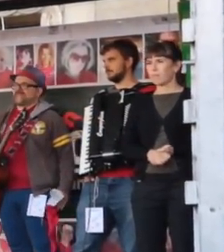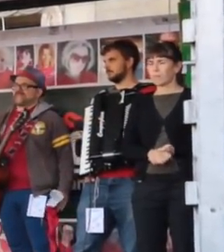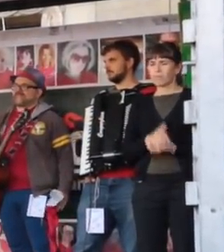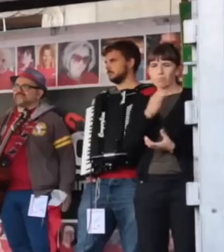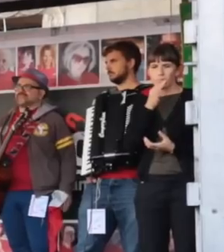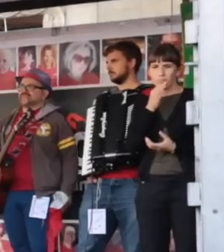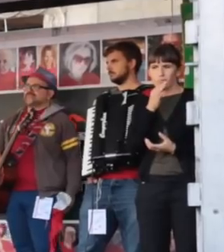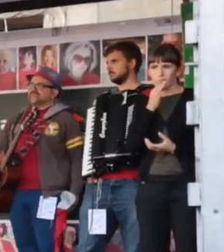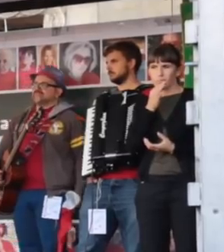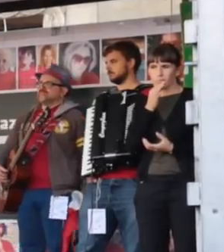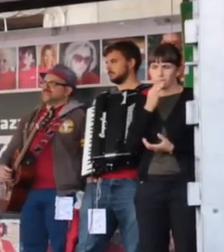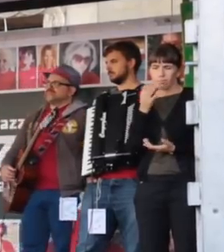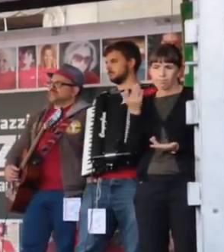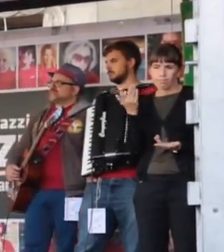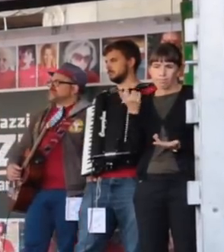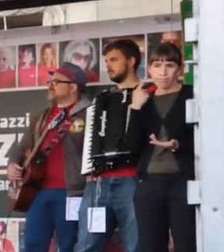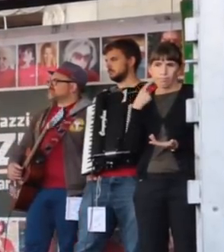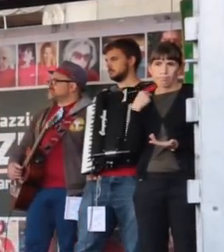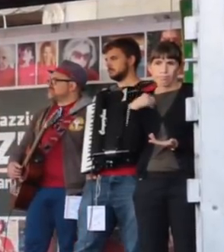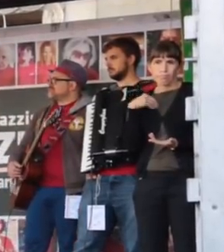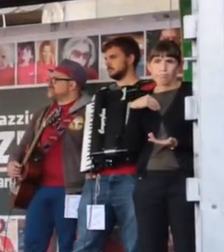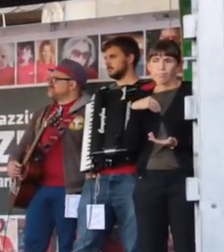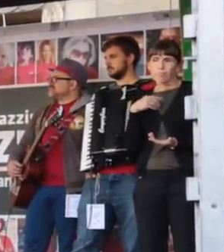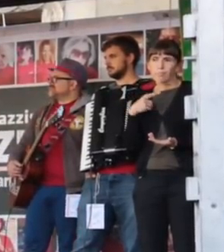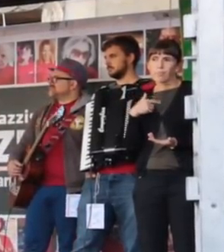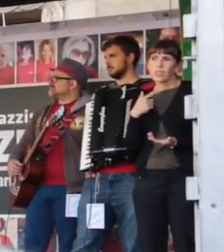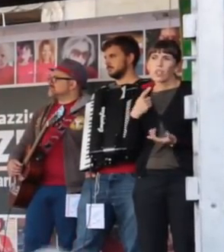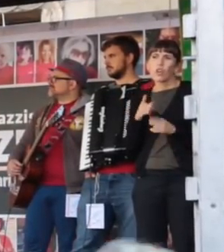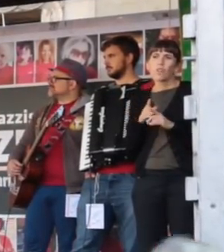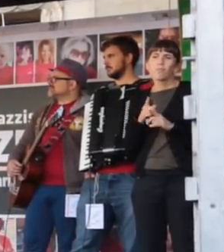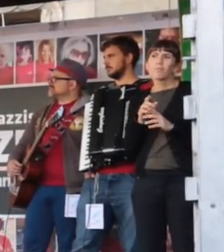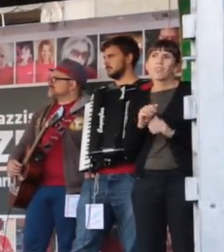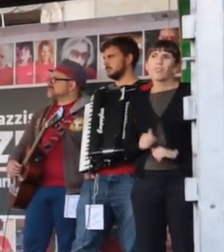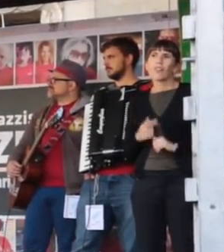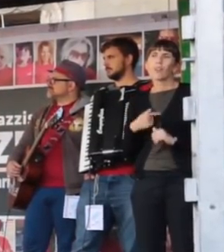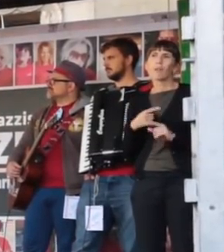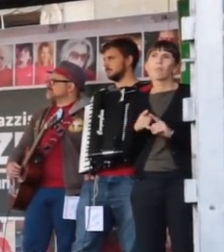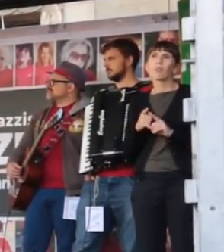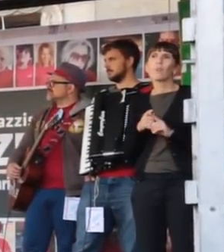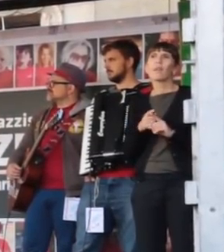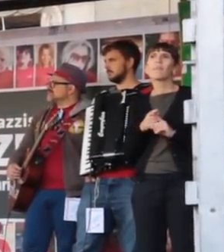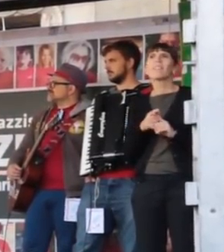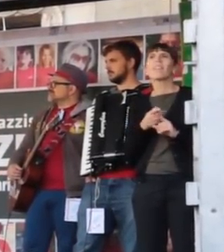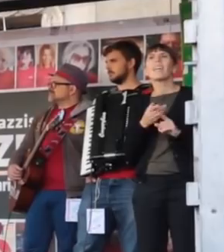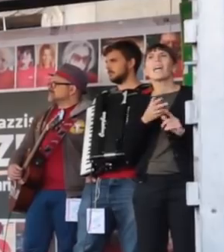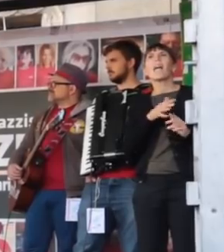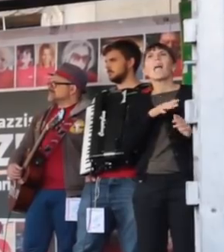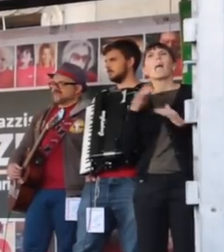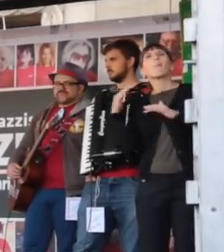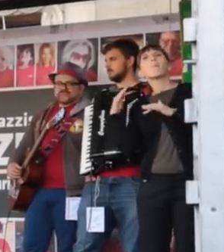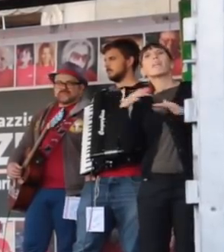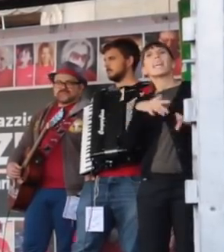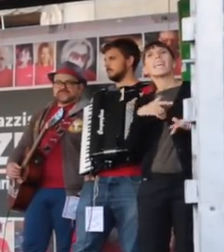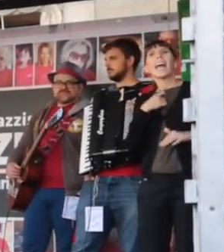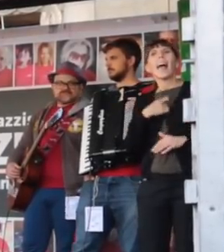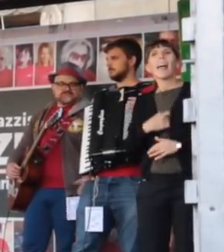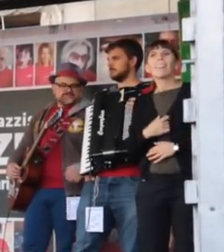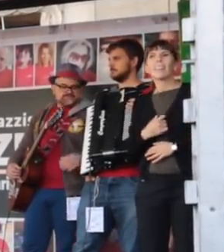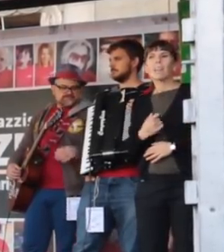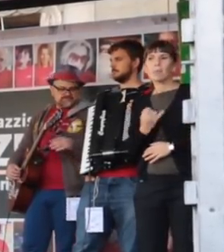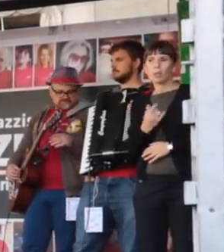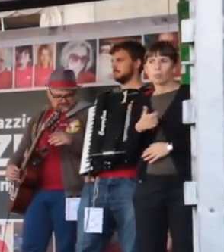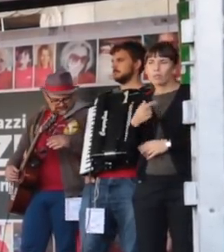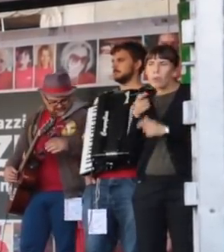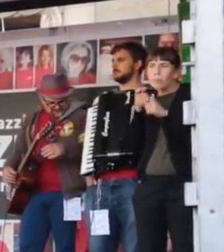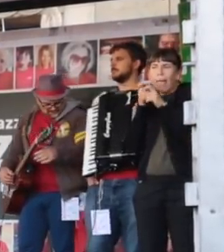Quindi io mi considero un piccolo migrante, perché da un paese sono arrivato a Milano. Naturalmente